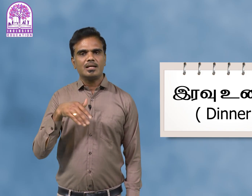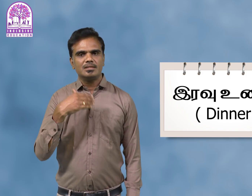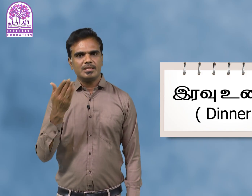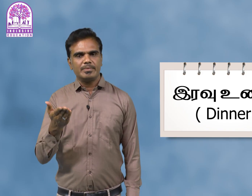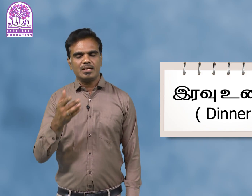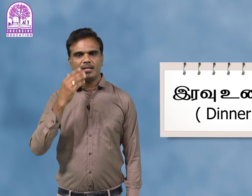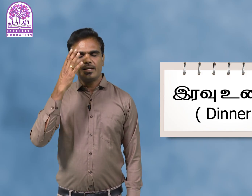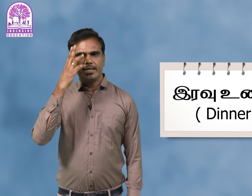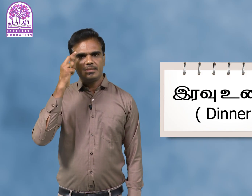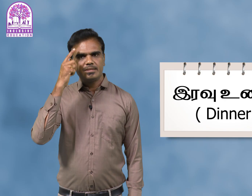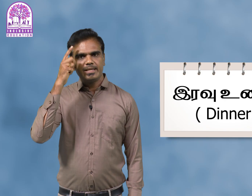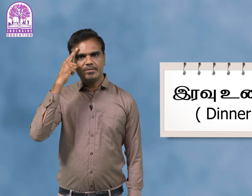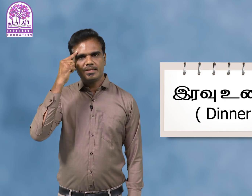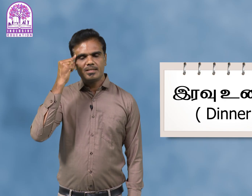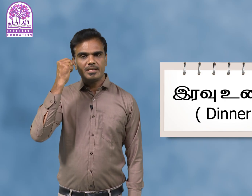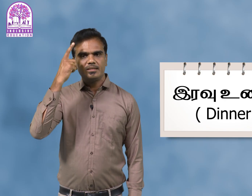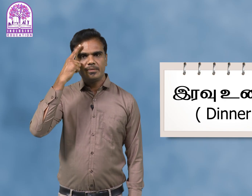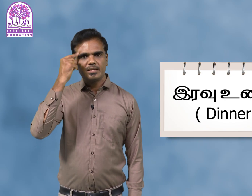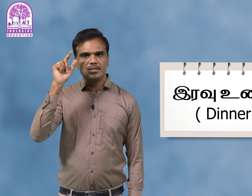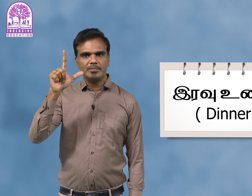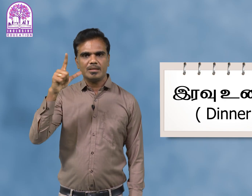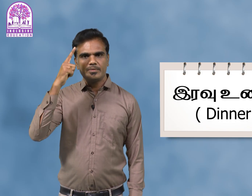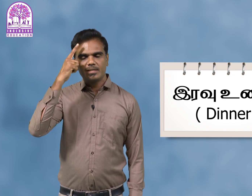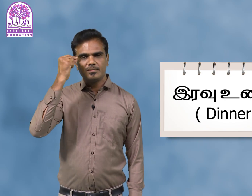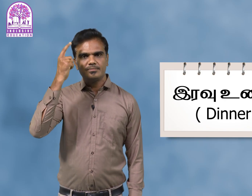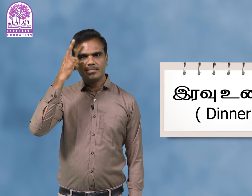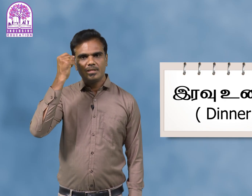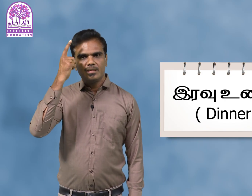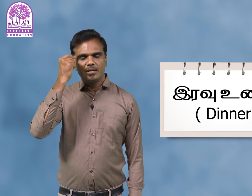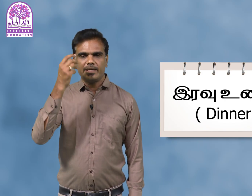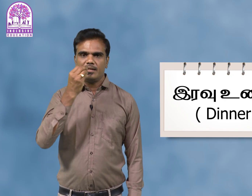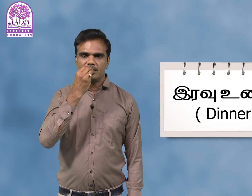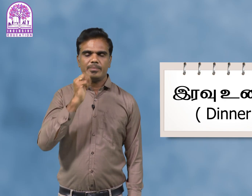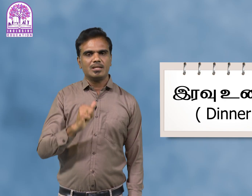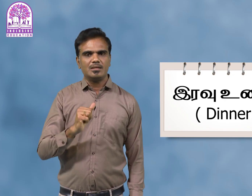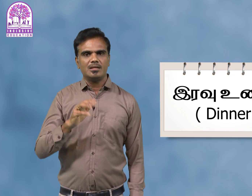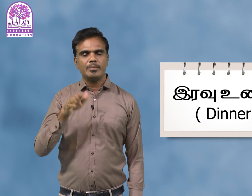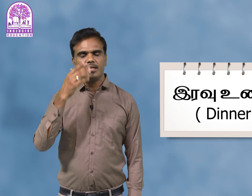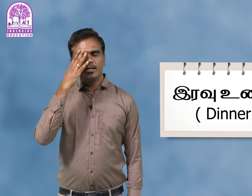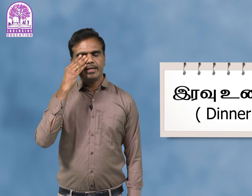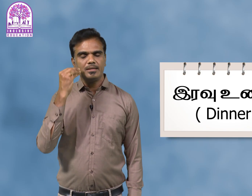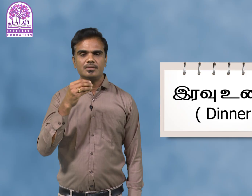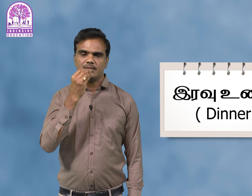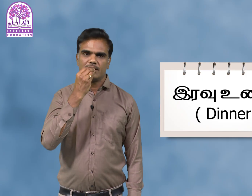அடுத்தது என்ன அப்படின்னா நைட்டுக்கு வந்து என்ன சைனு, இங்கே பாருங்க இப்படி காமிக்குவாங்க, நைட்டு சாப்பிட்டீங்களா. அப்படின்னா நைட்டு